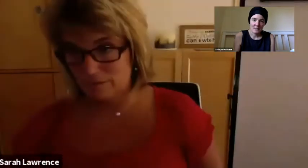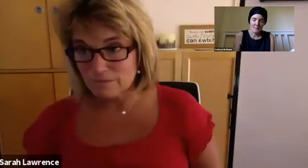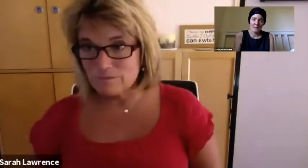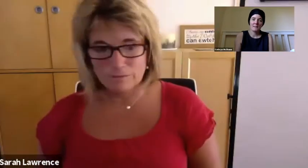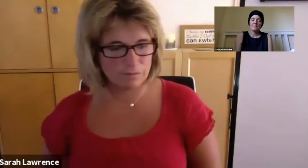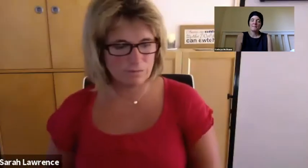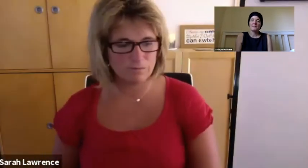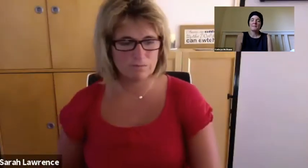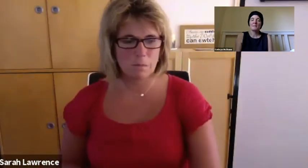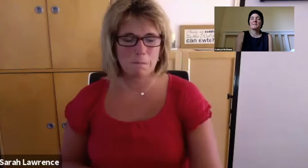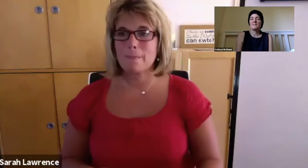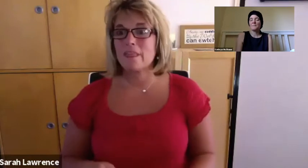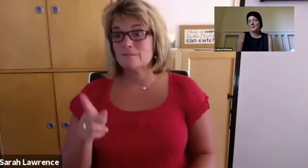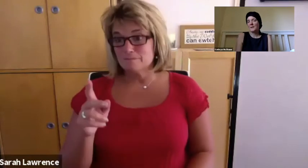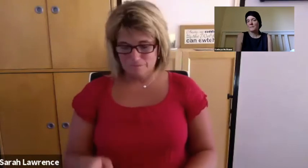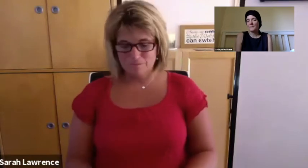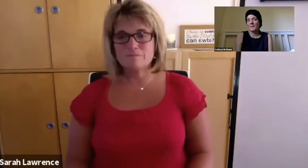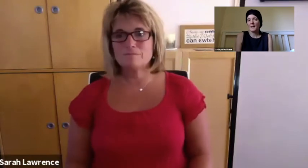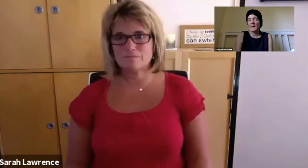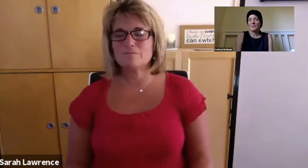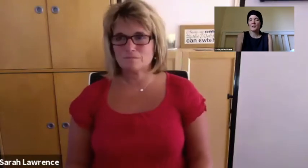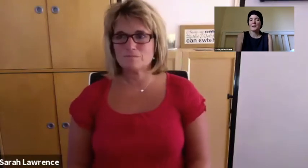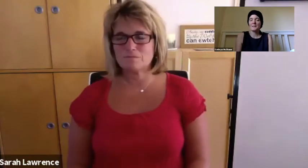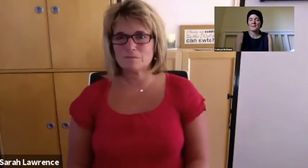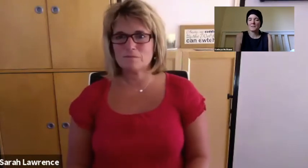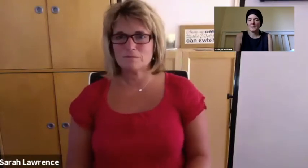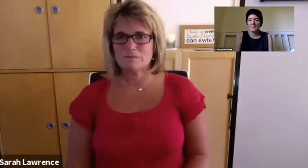yma, byddwn ni'n adio ar y diwedd.